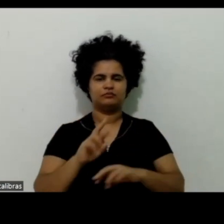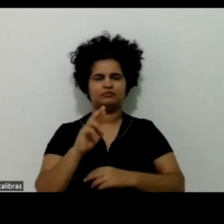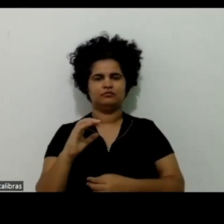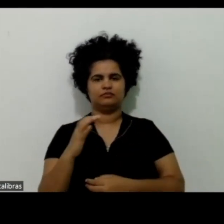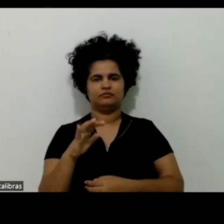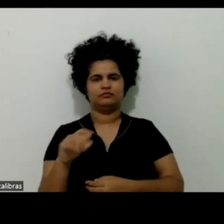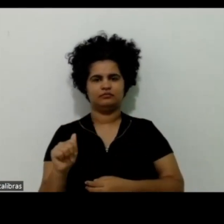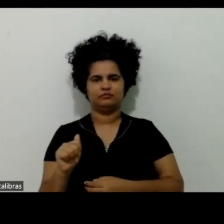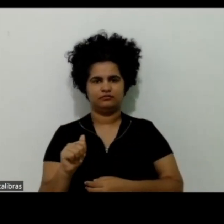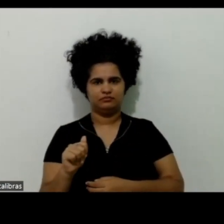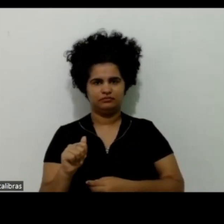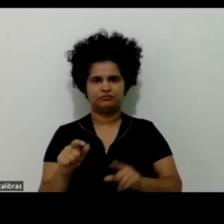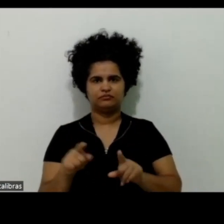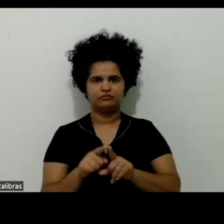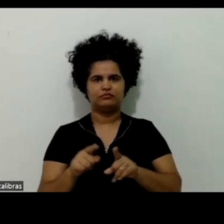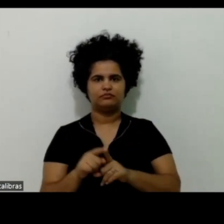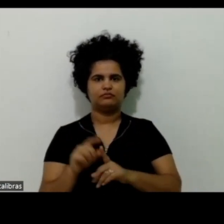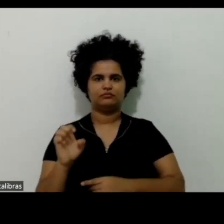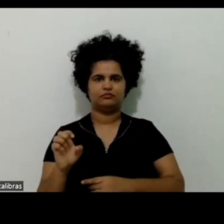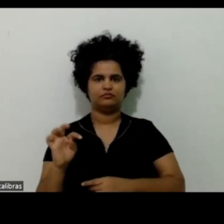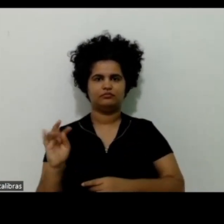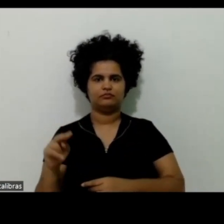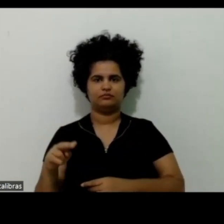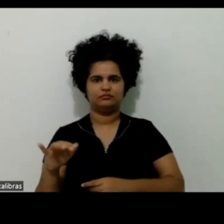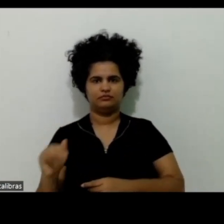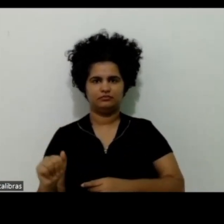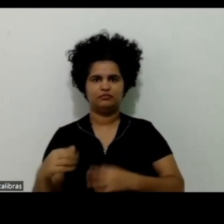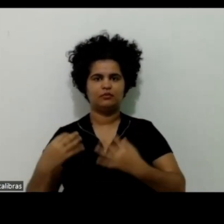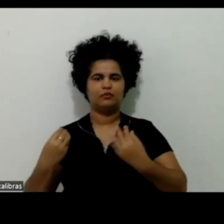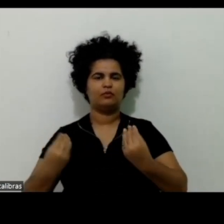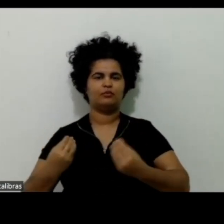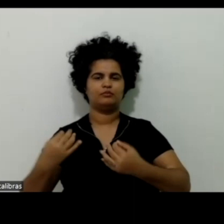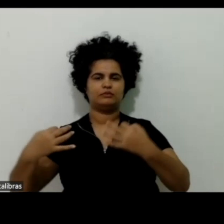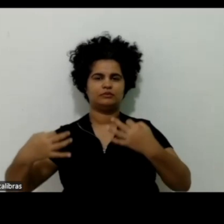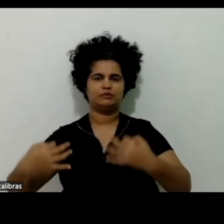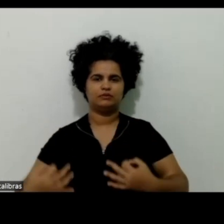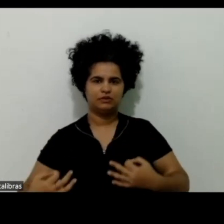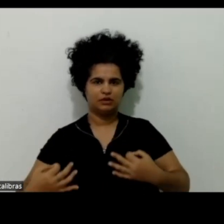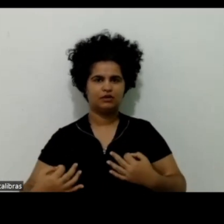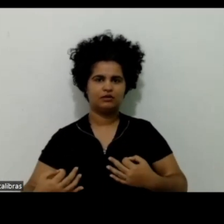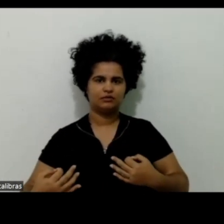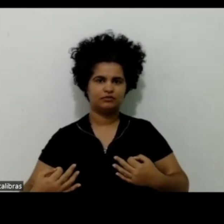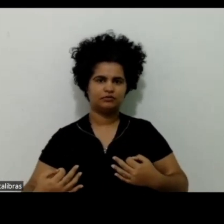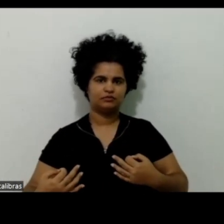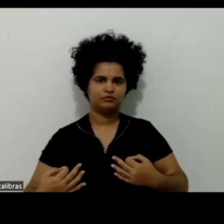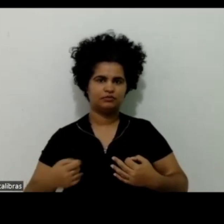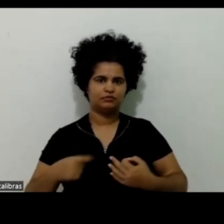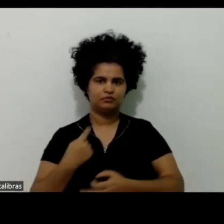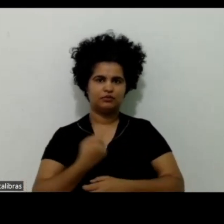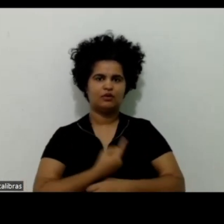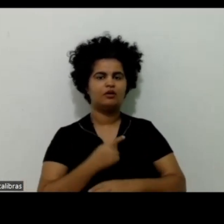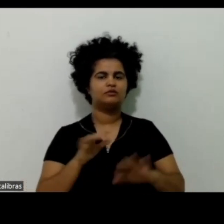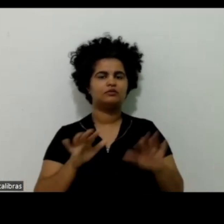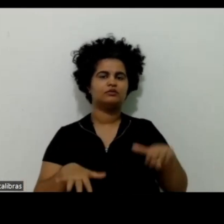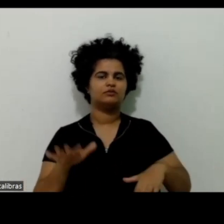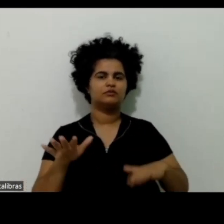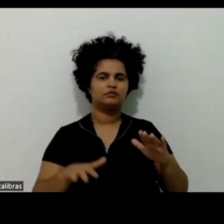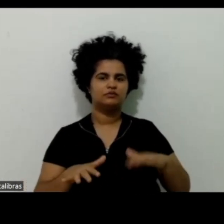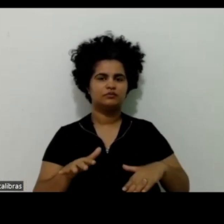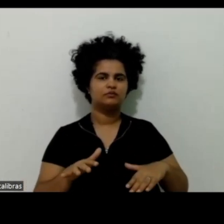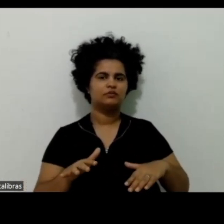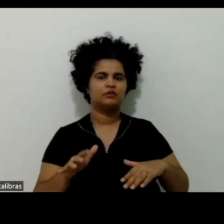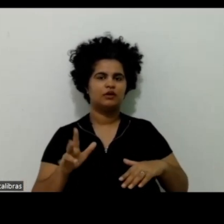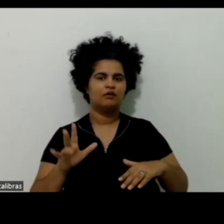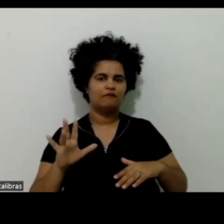feita de maneira coerente, né, de maneira, enfim, correta, a gente muitas vezes pode estar pecando